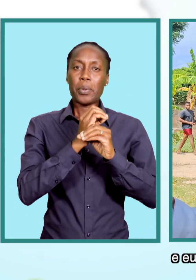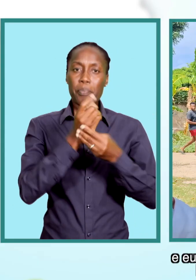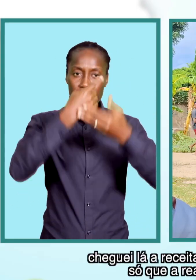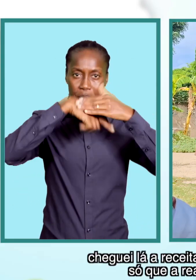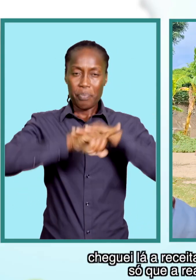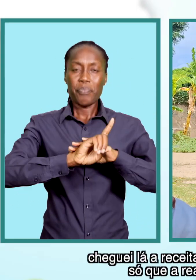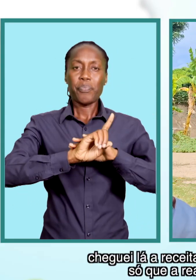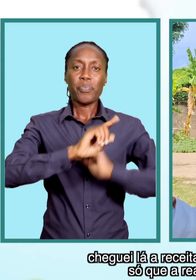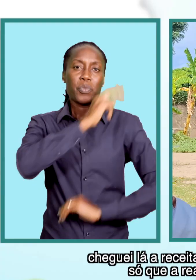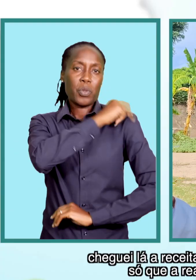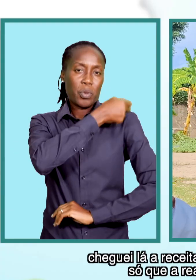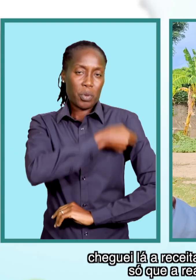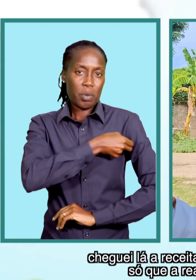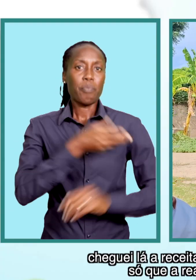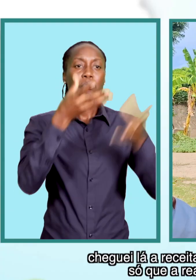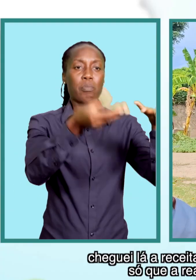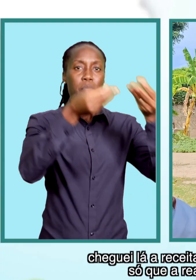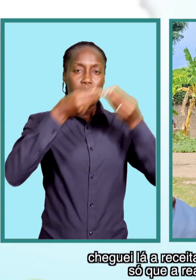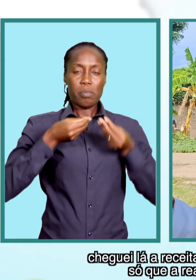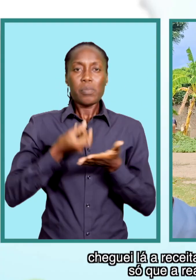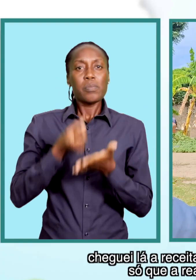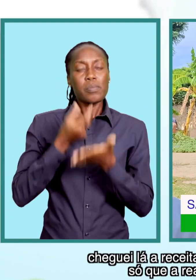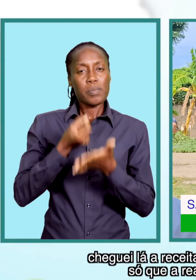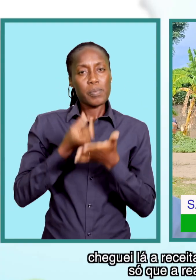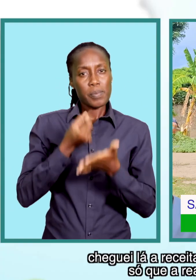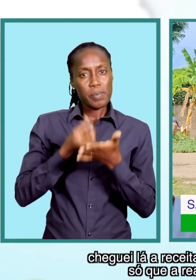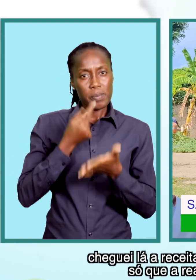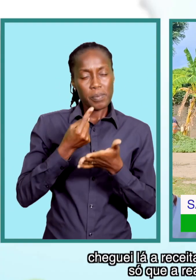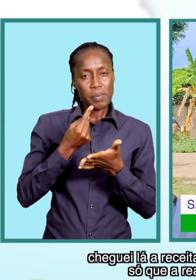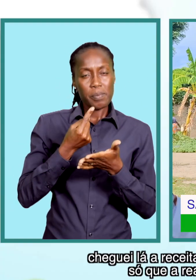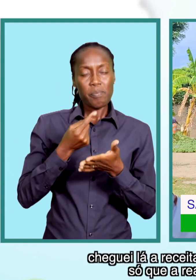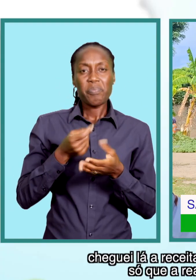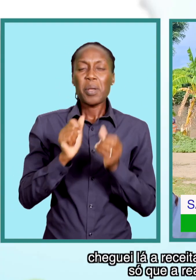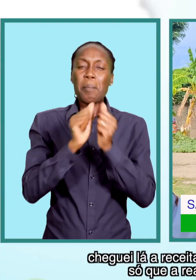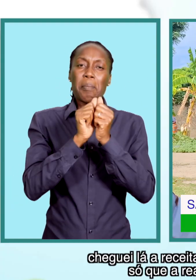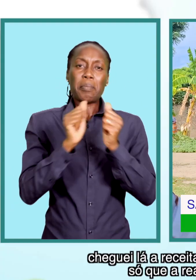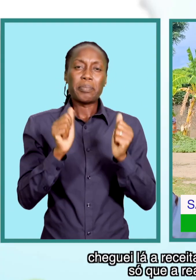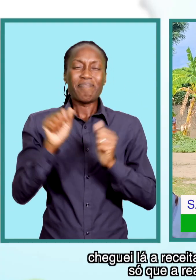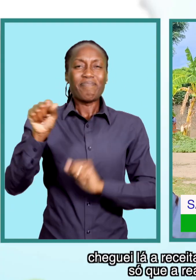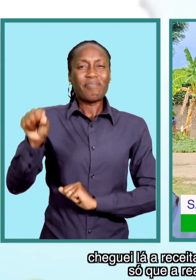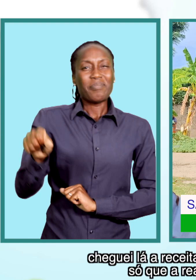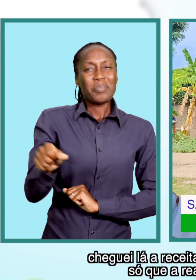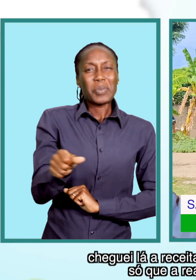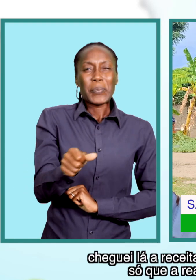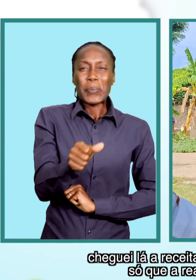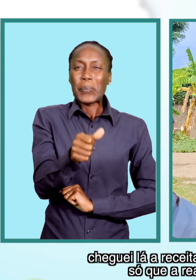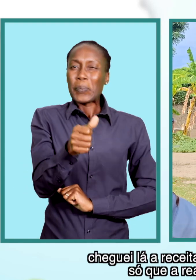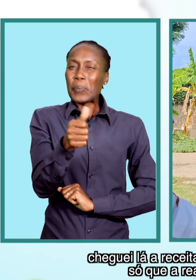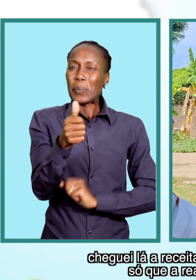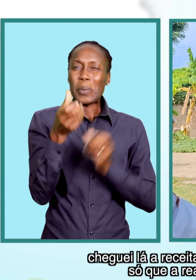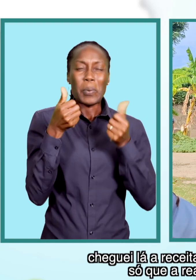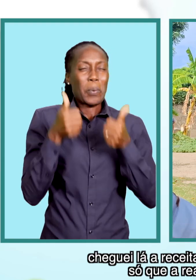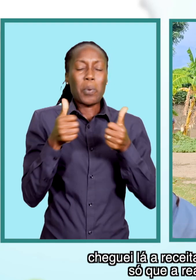posto de saúde. Cheguei lá, receitaram um medicamento. Vim, tomei o medicamento. Só que a reação